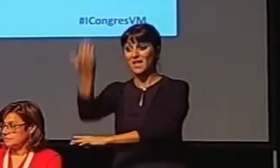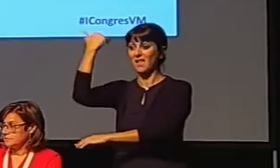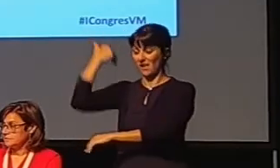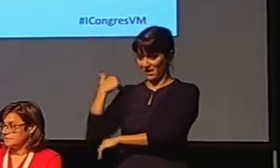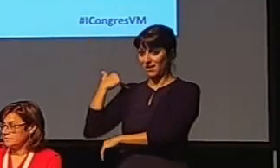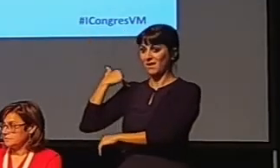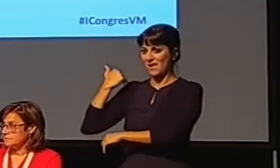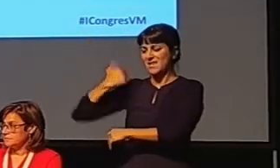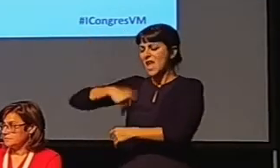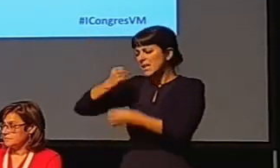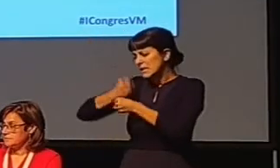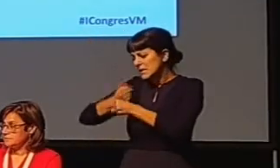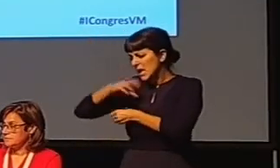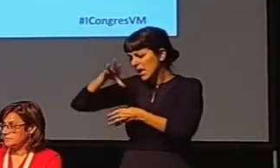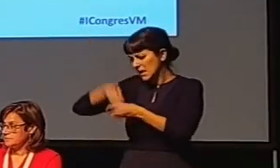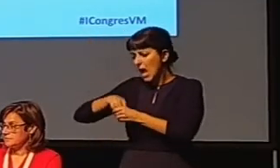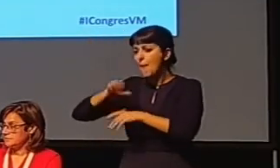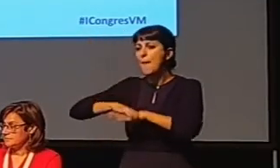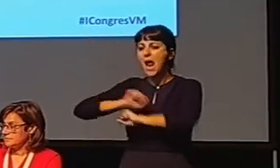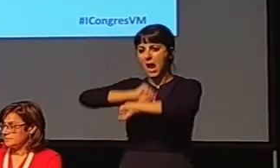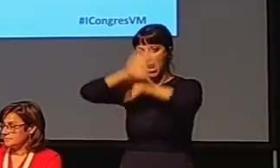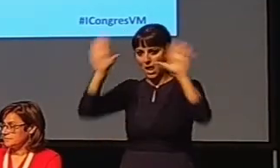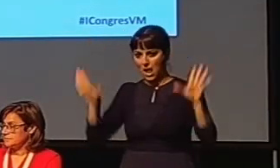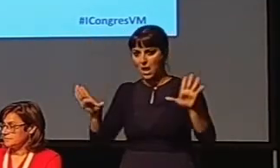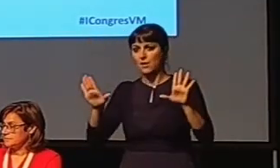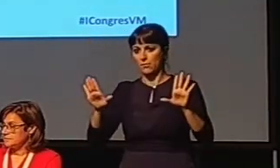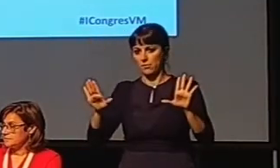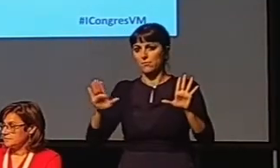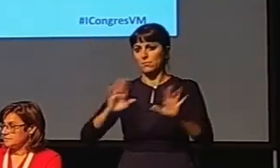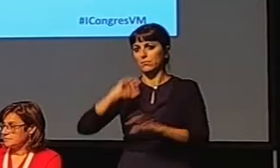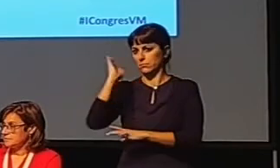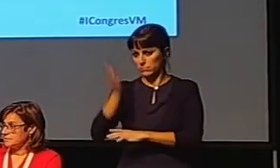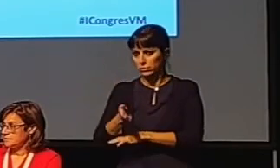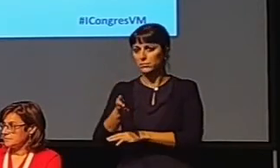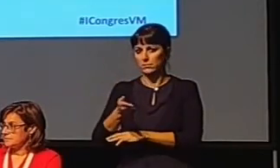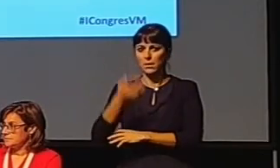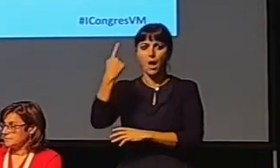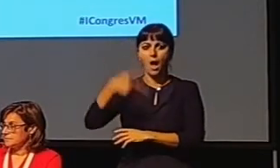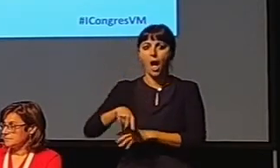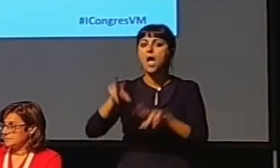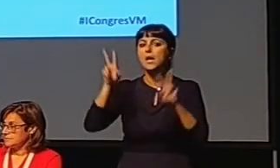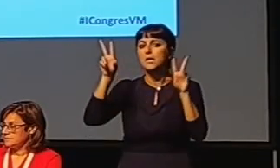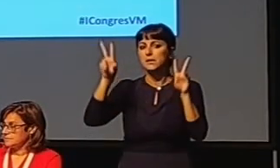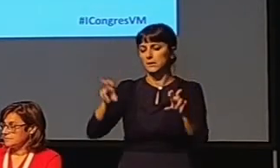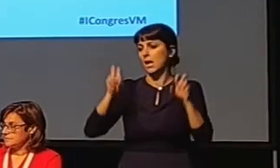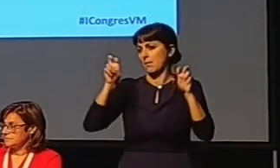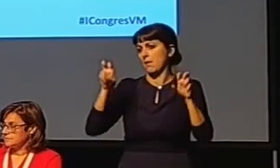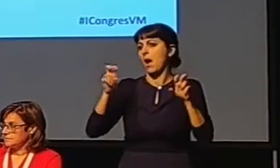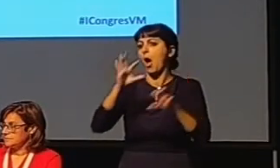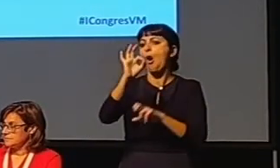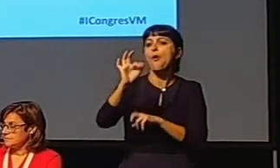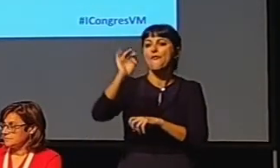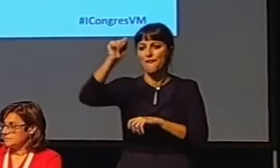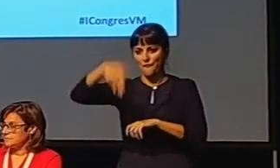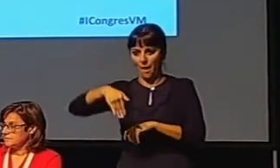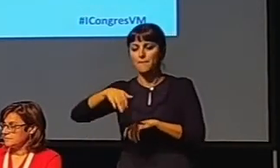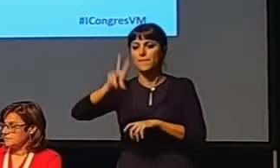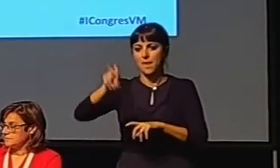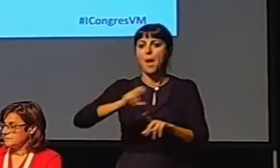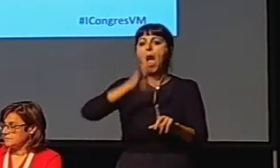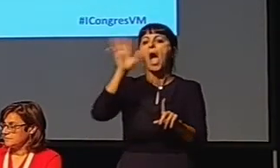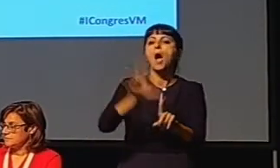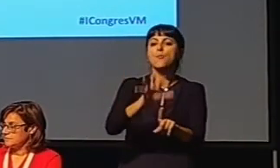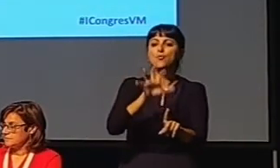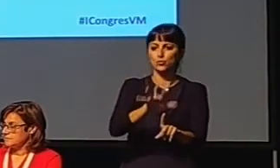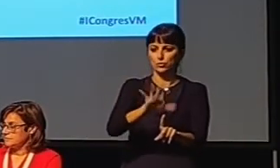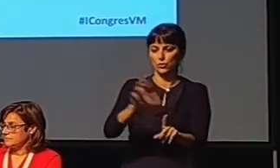treball intern per posar en evidència la negligència que s'estava realitzant a la UFAM amb el tema dels abusos sexuals. El